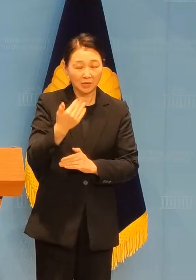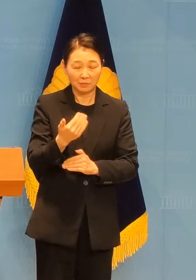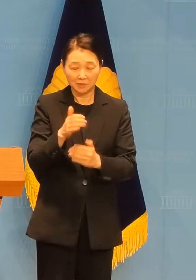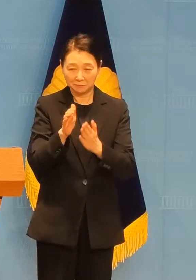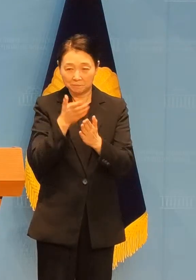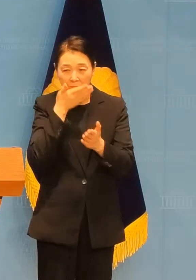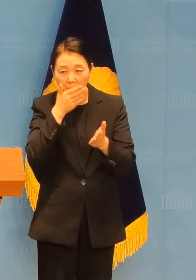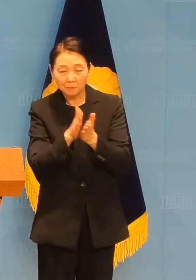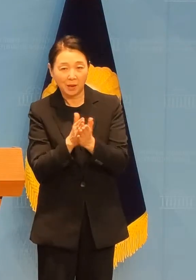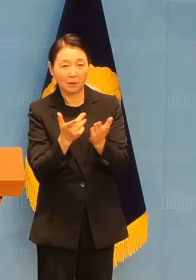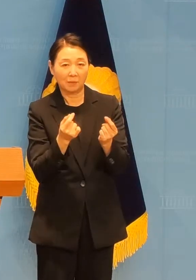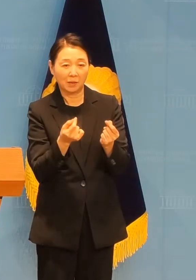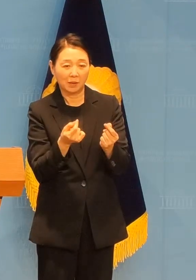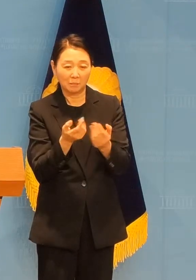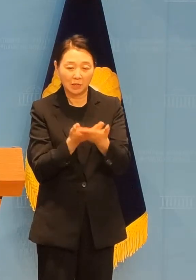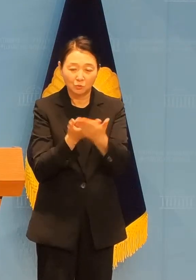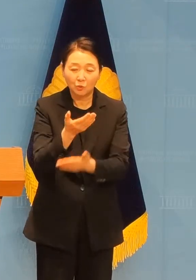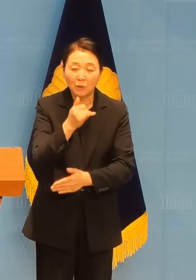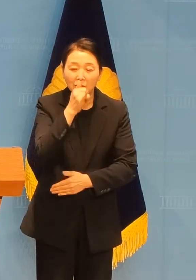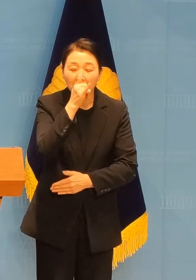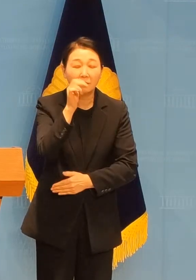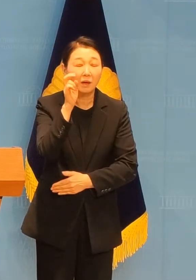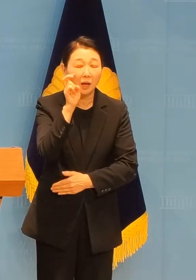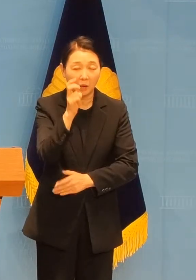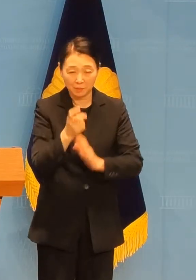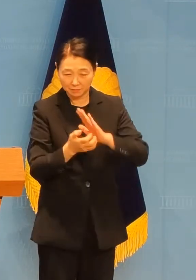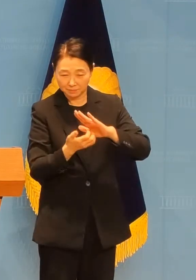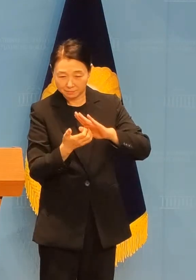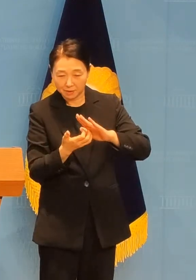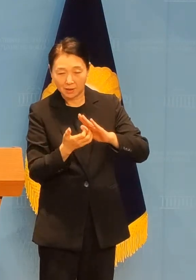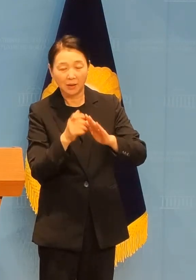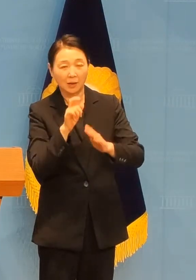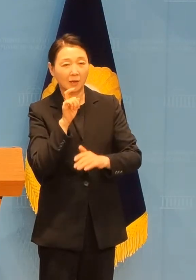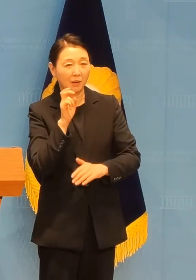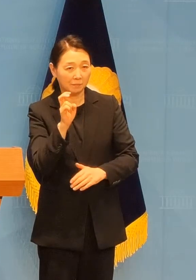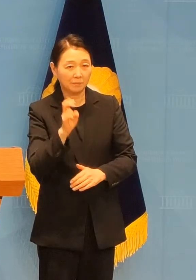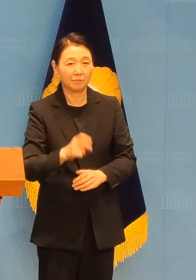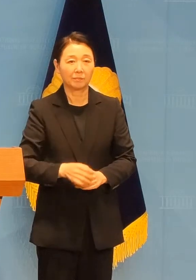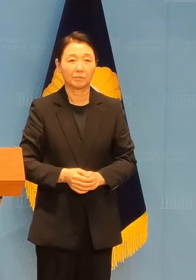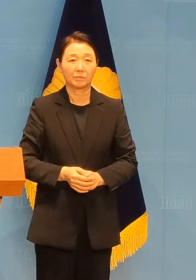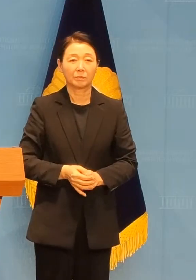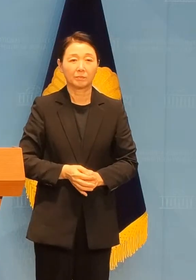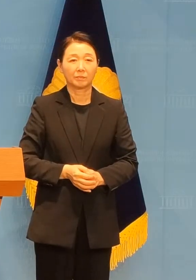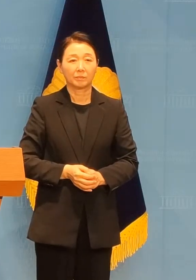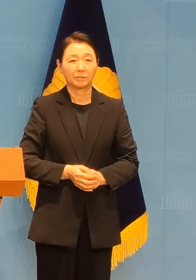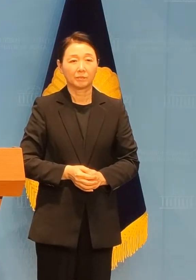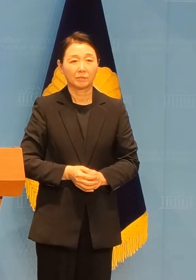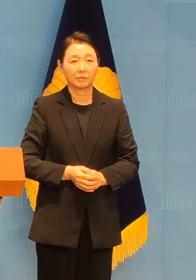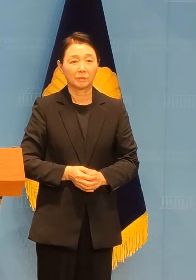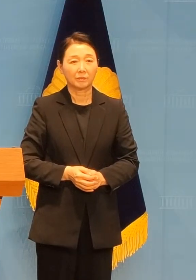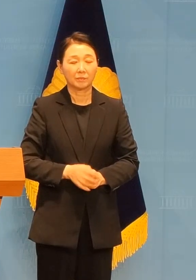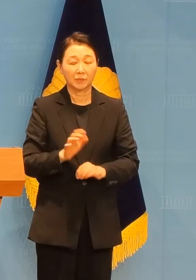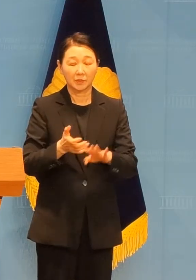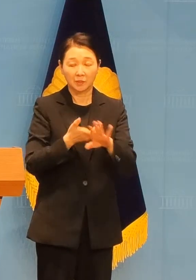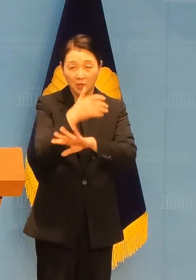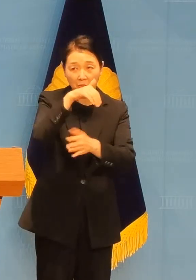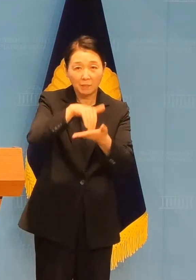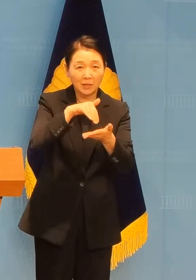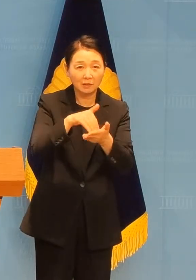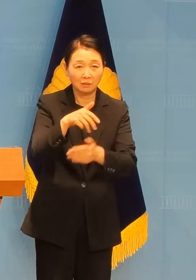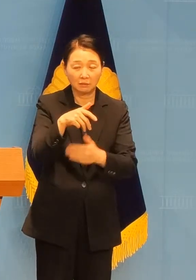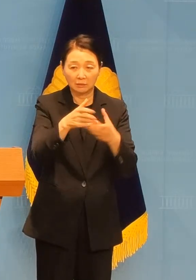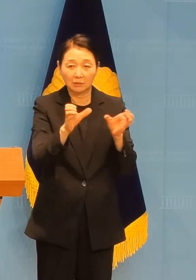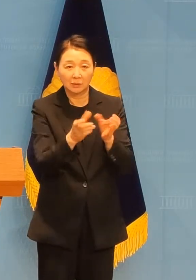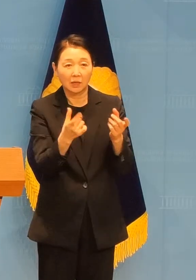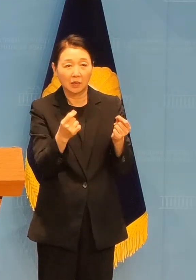교감이나 커넥션이 있었던 것 아니냐는 합리적인 의심이 드는 이유입니다. 계엄을 반성한다던